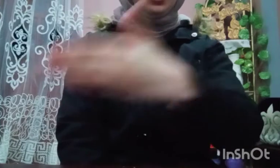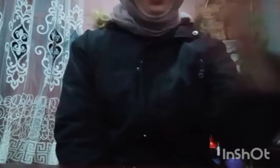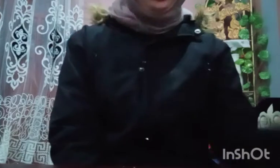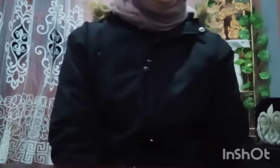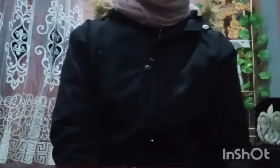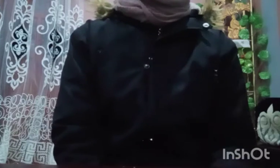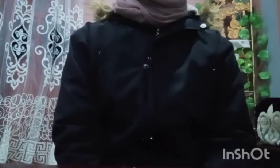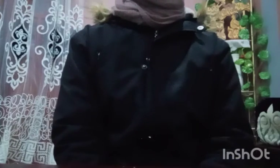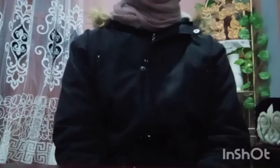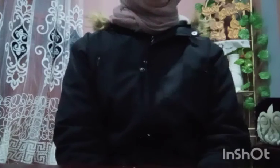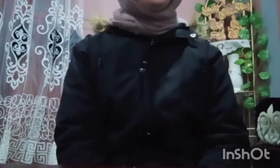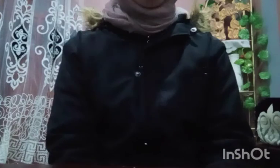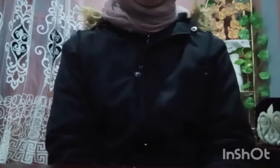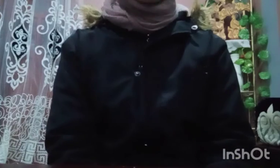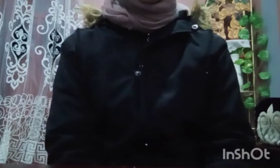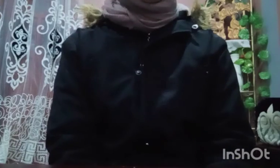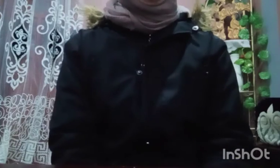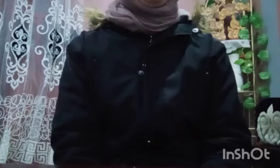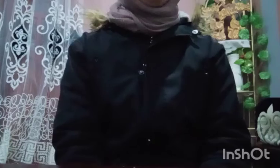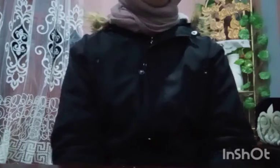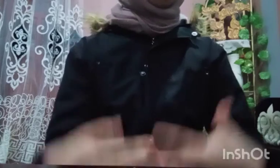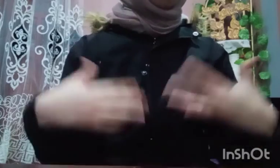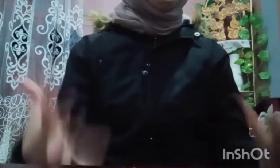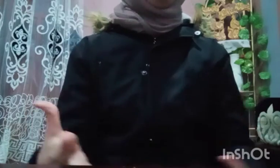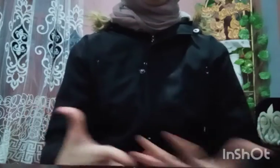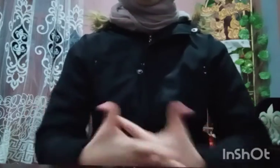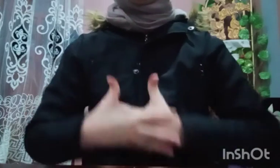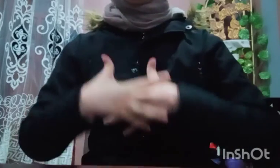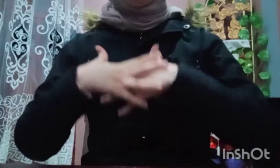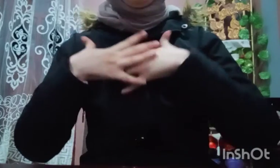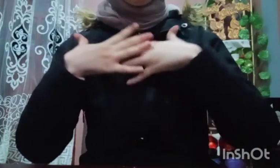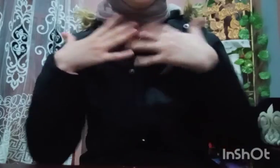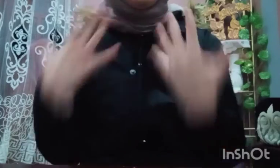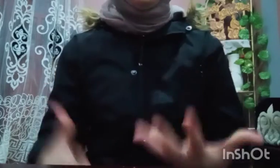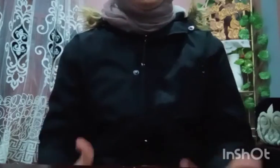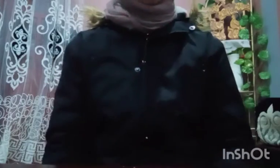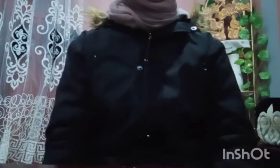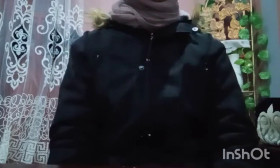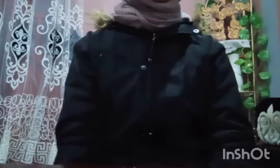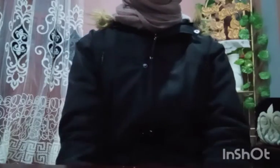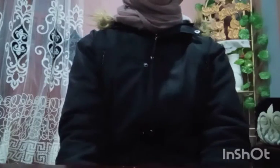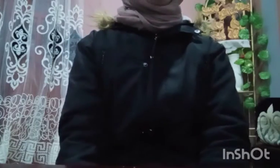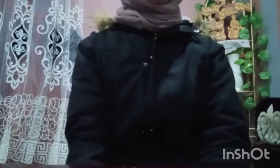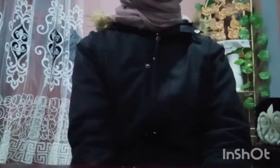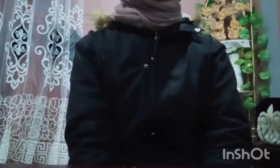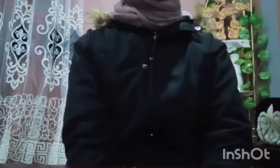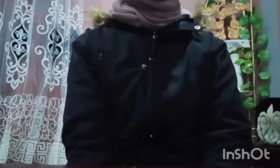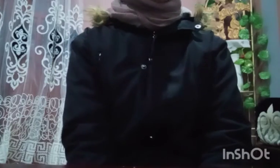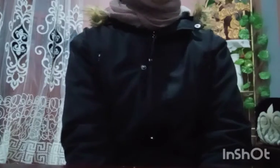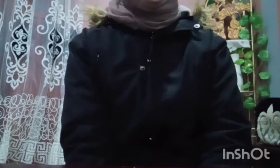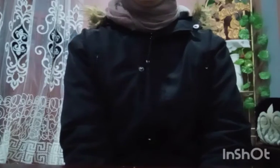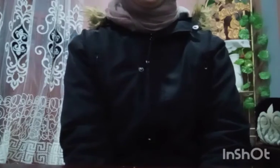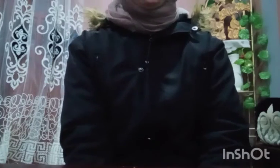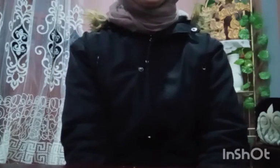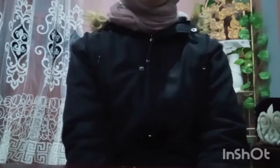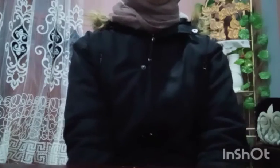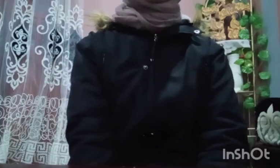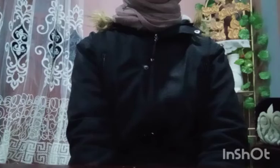معايا يحطوا بي قولي انا تصرى معاك وش بيك وش هذا الزهر اللي عندك. انا كنت اقول لهم عادي، اصلا الناس كامل تصرى